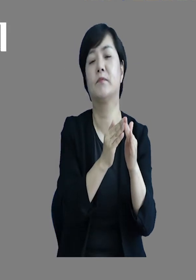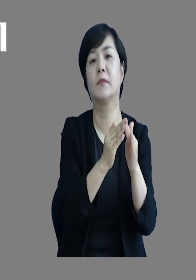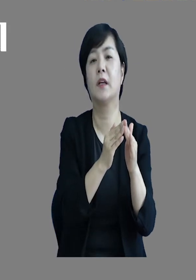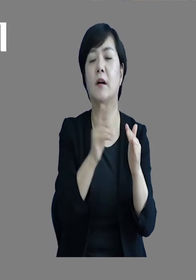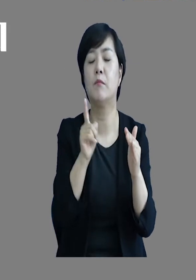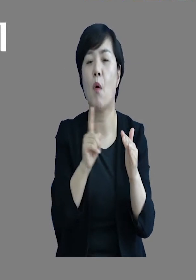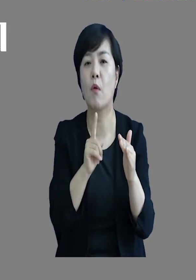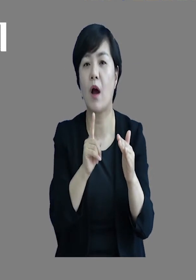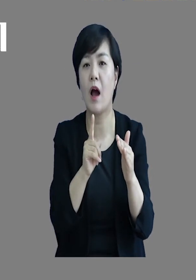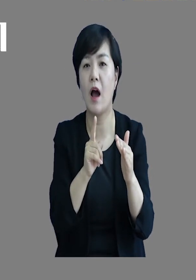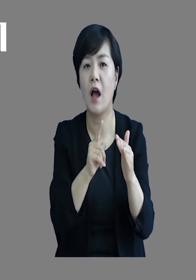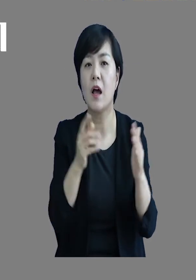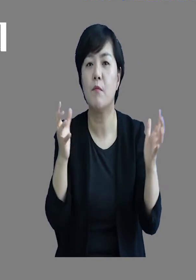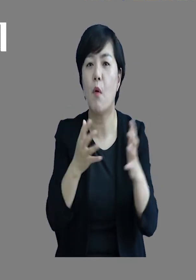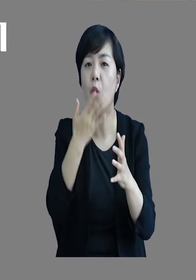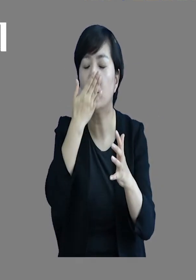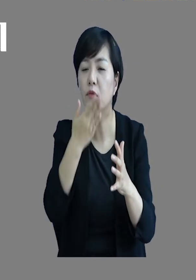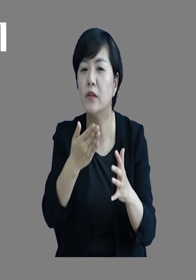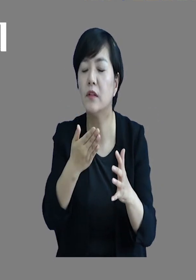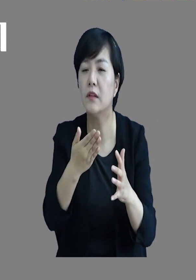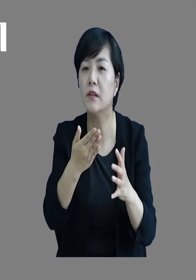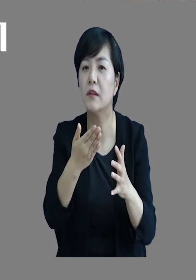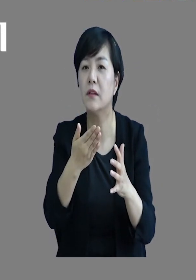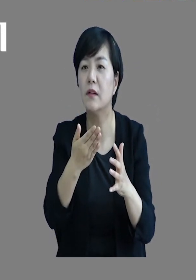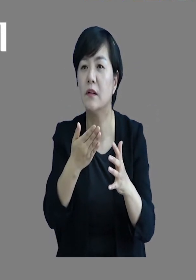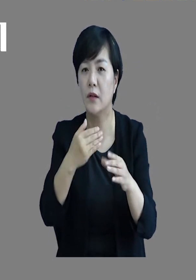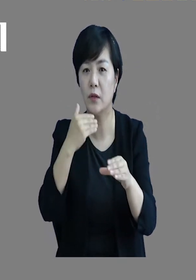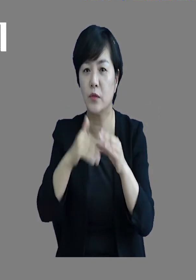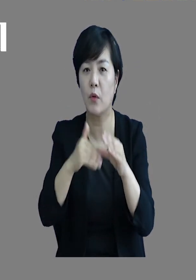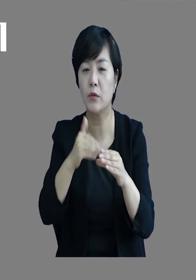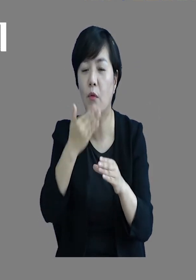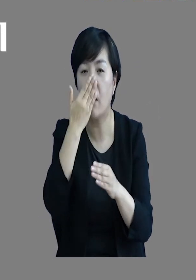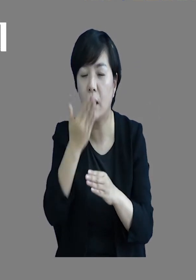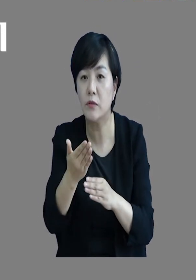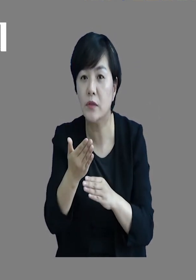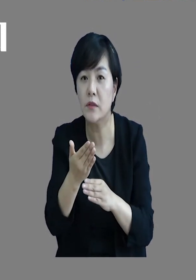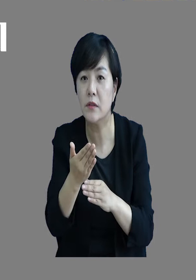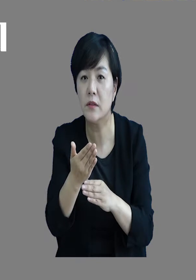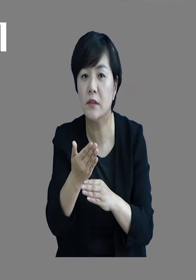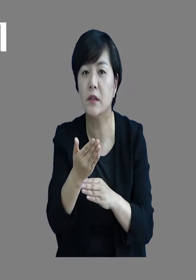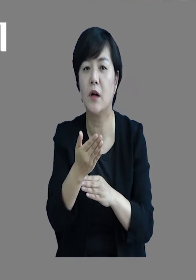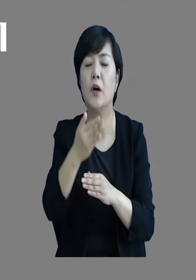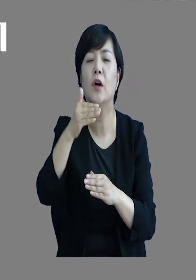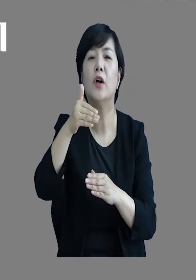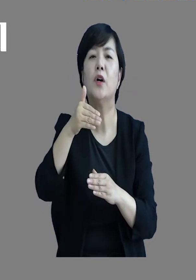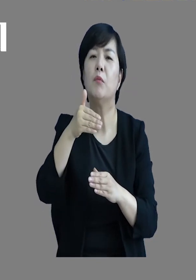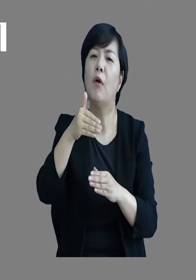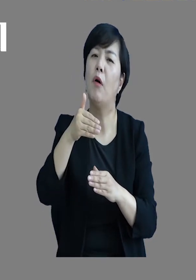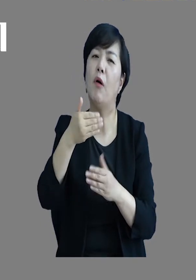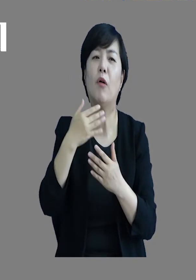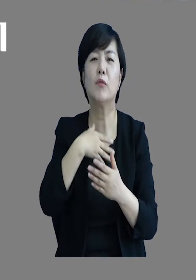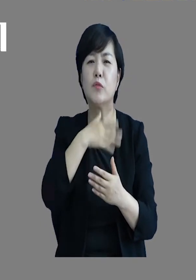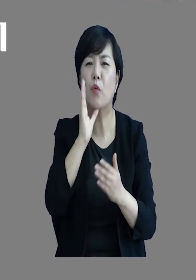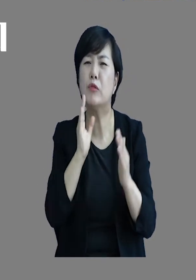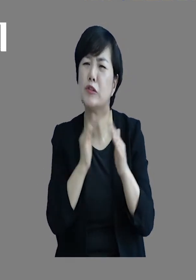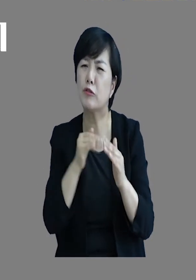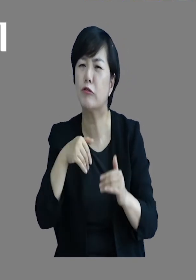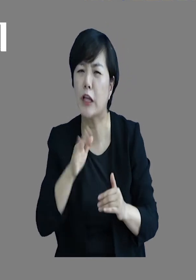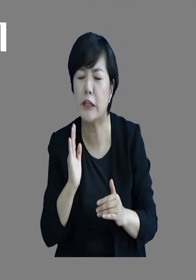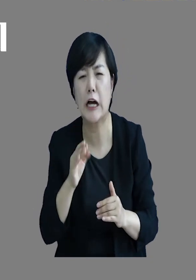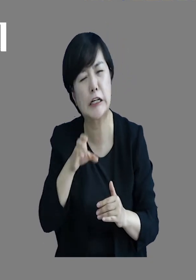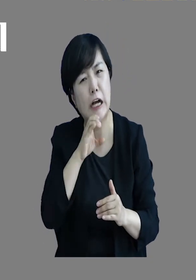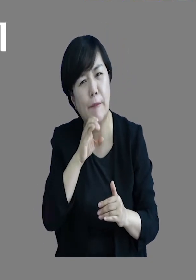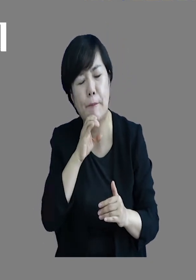뭔가 그분들만이 모일 수 있는, 소통을 할 수 있는 경로당도 됐다가 어떤